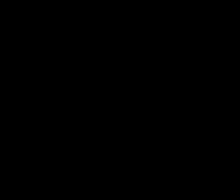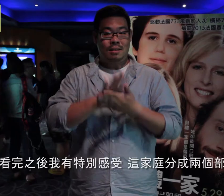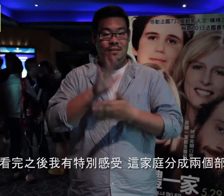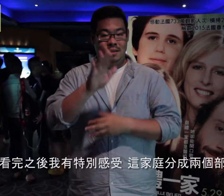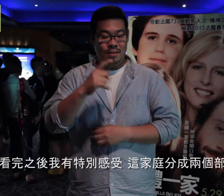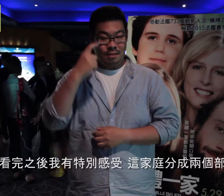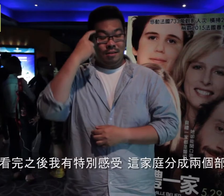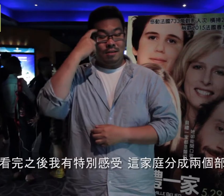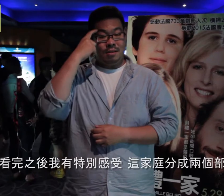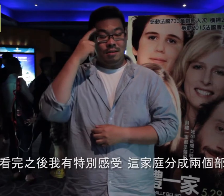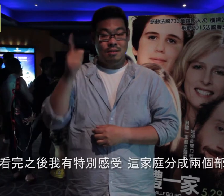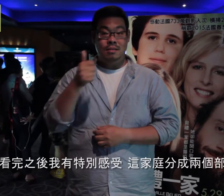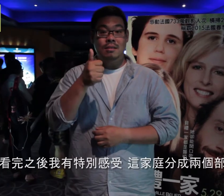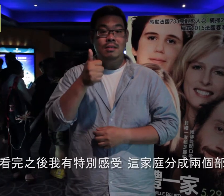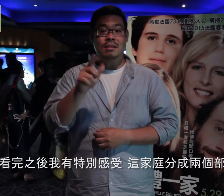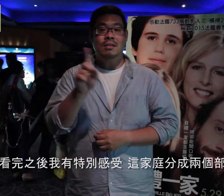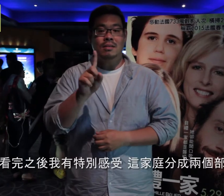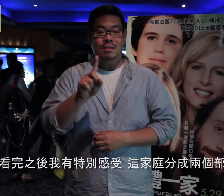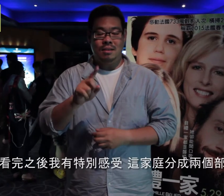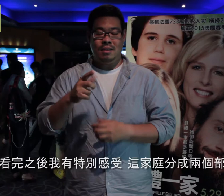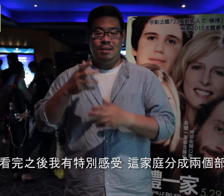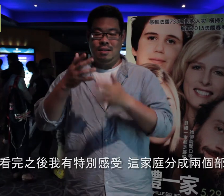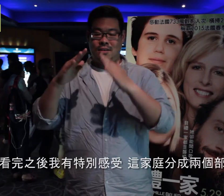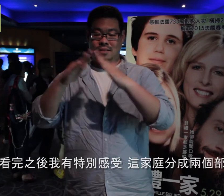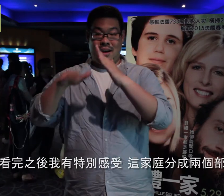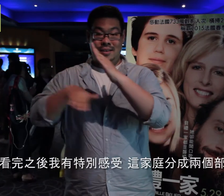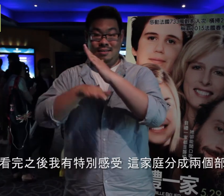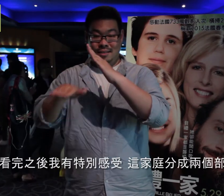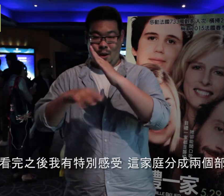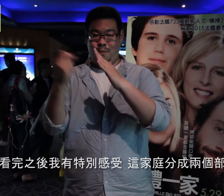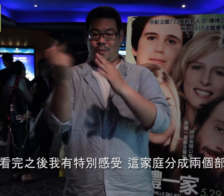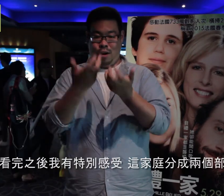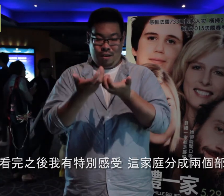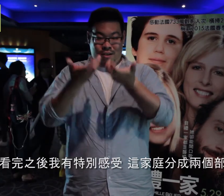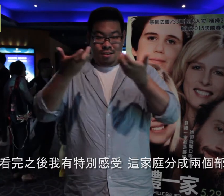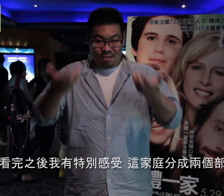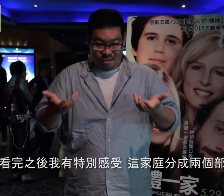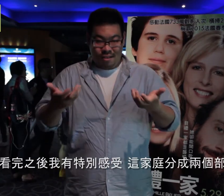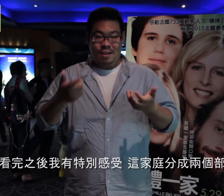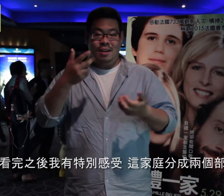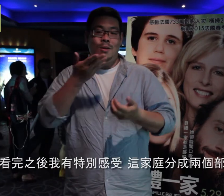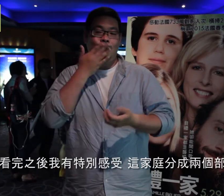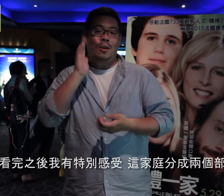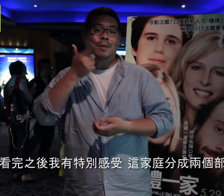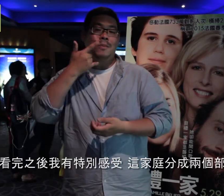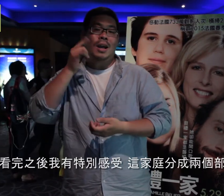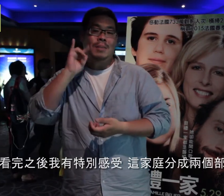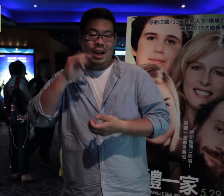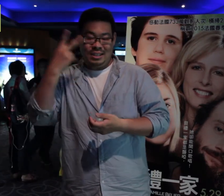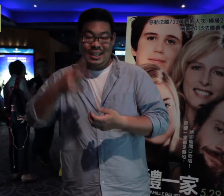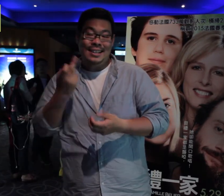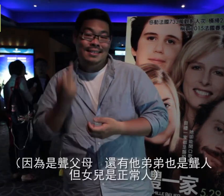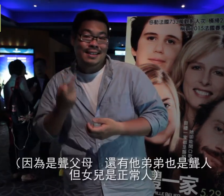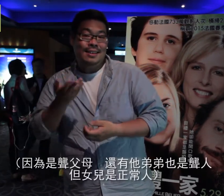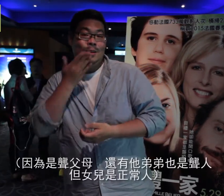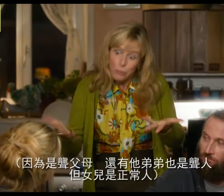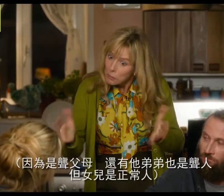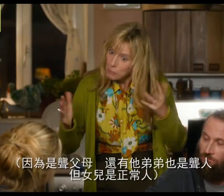pars. Vous n'aurez plus d'enfants ce soir. Le marché. Je